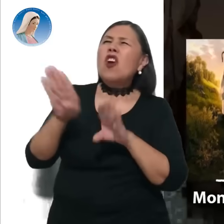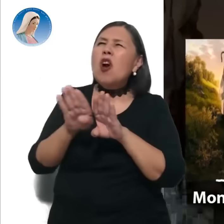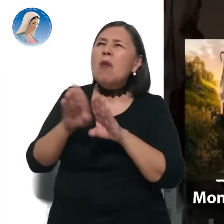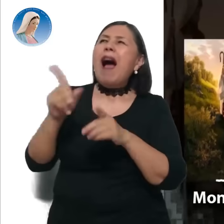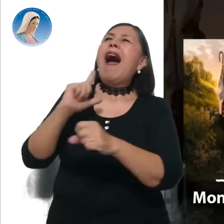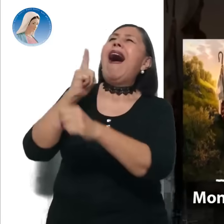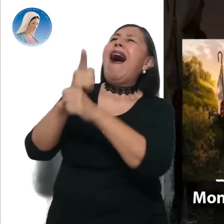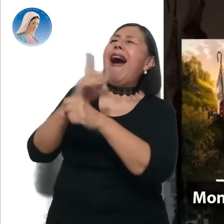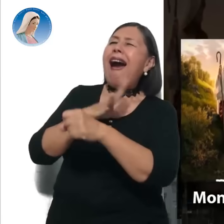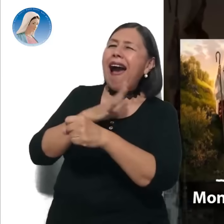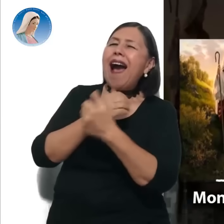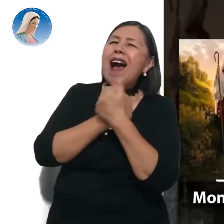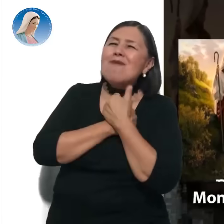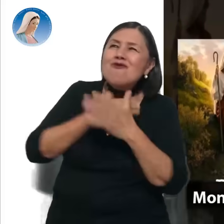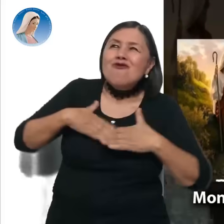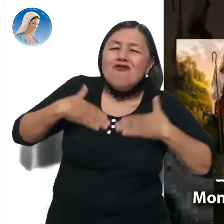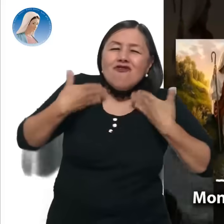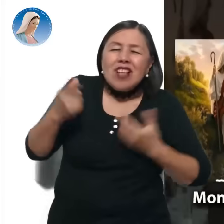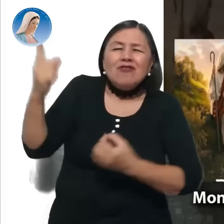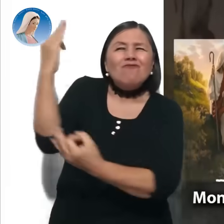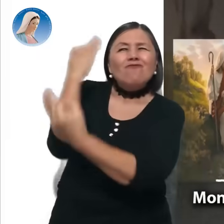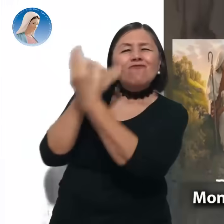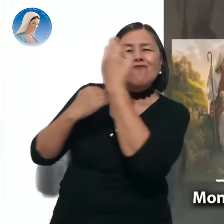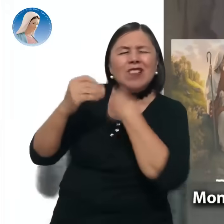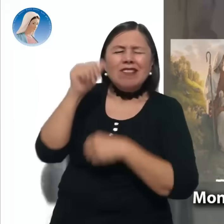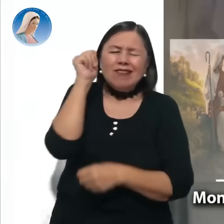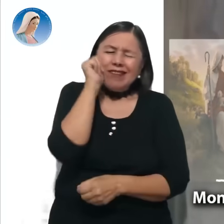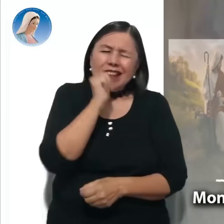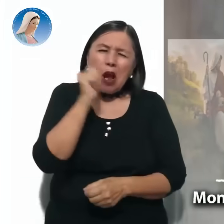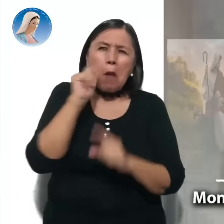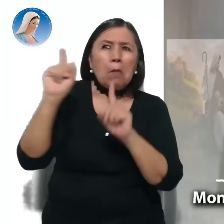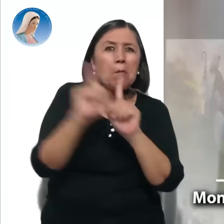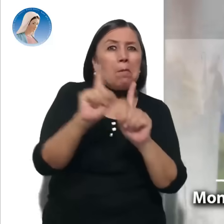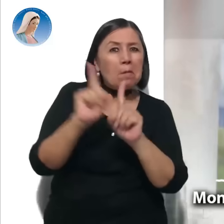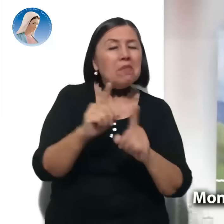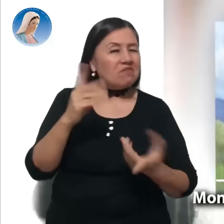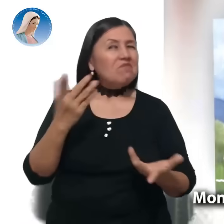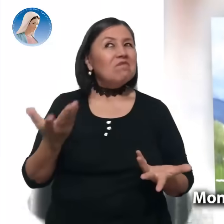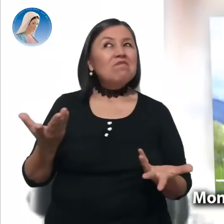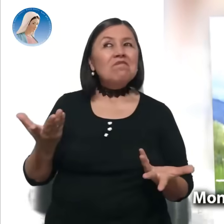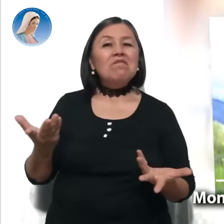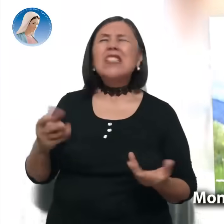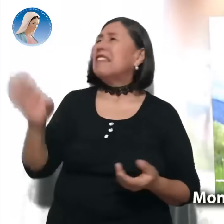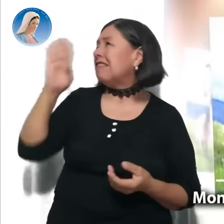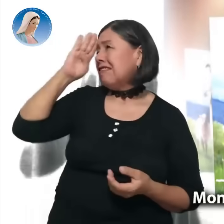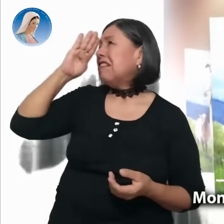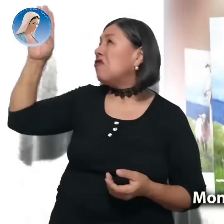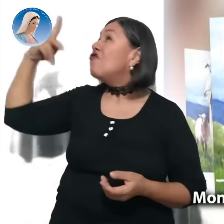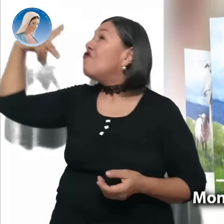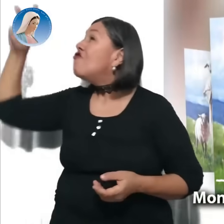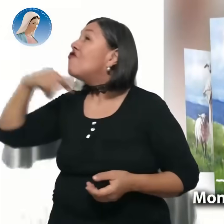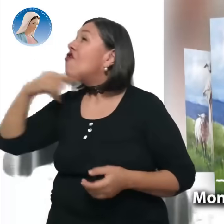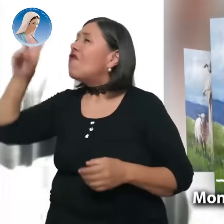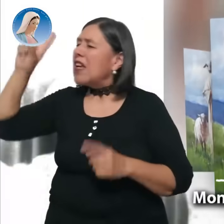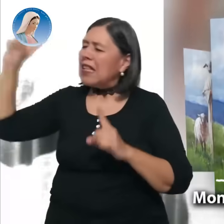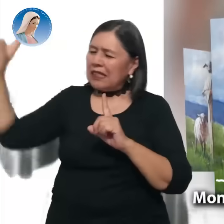la confianza que me has tenido, cómo me has cuidado, siempre has estado conmigo. Señor, tu voz es